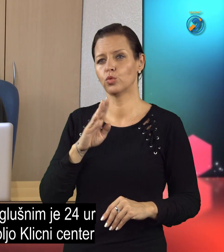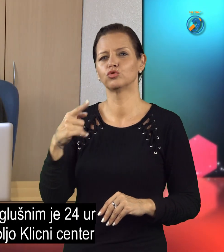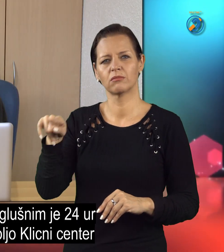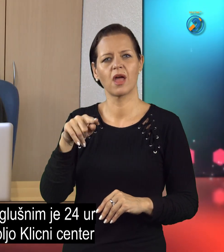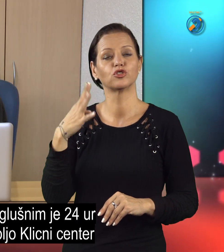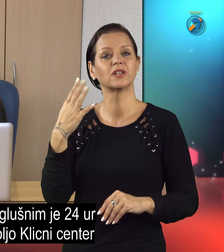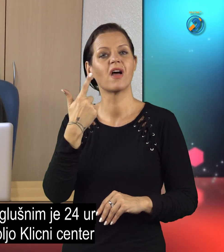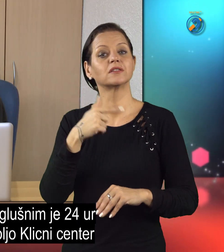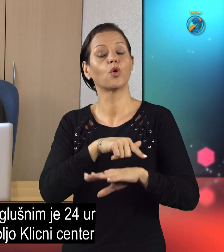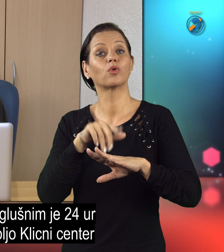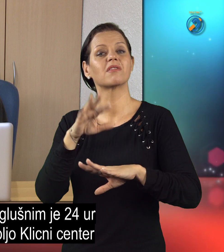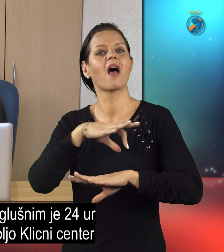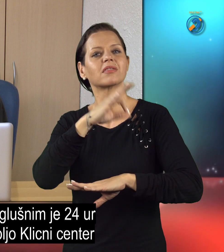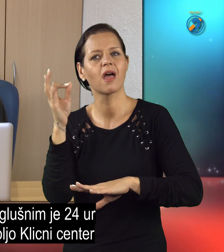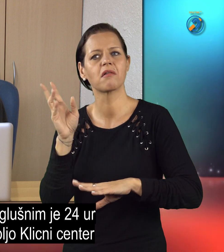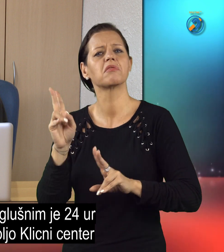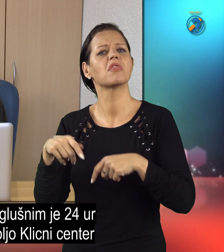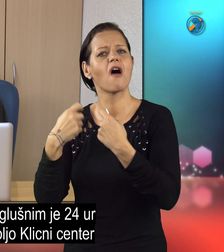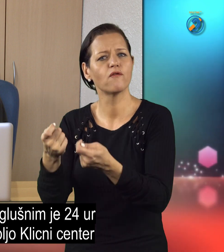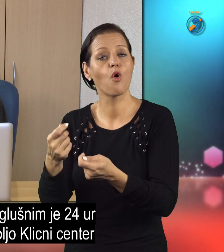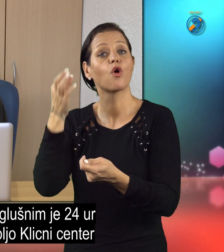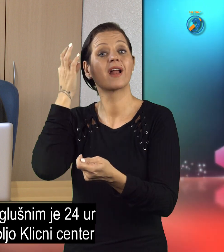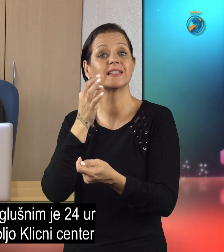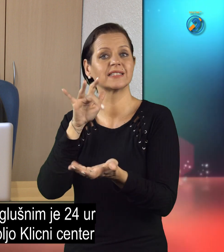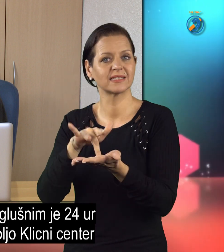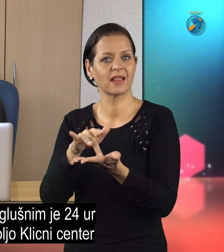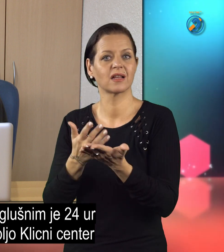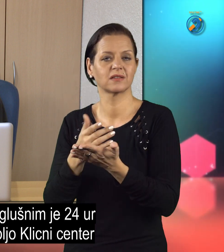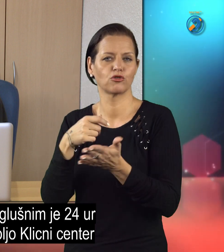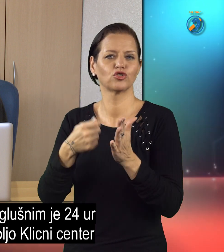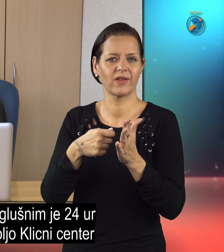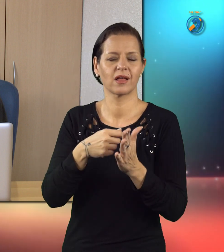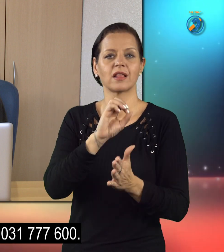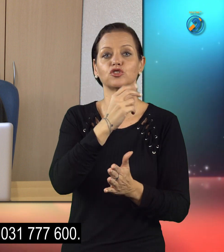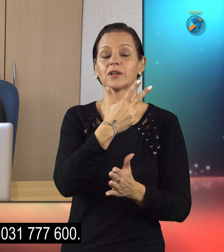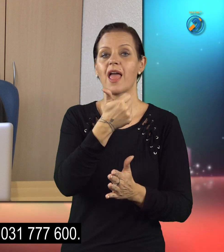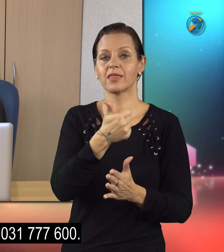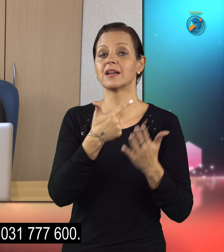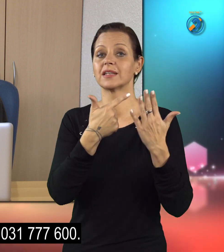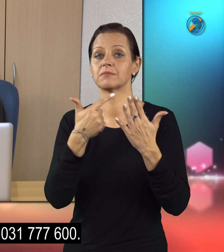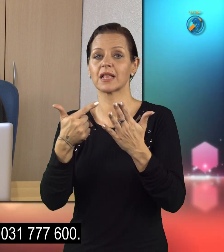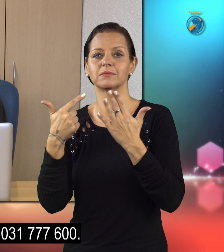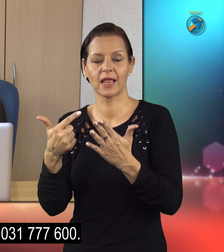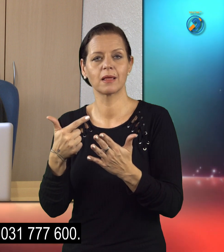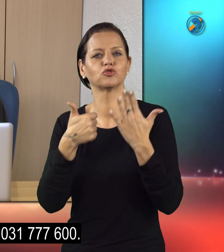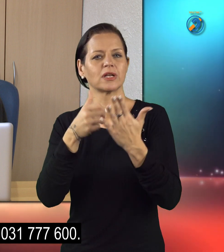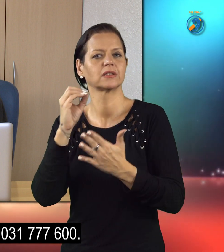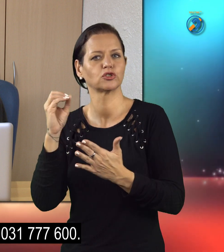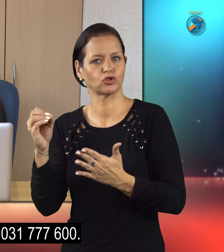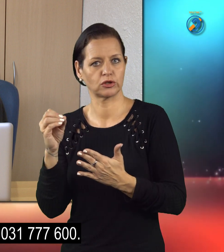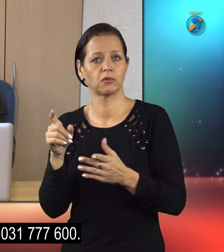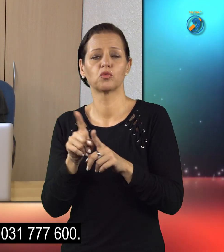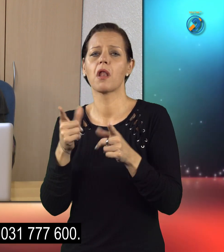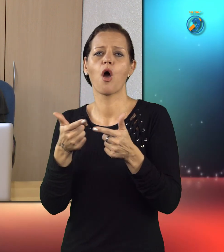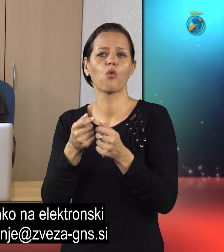Gluhim in naglušnim je 24 ur na dan na voljo klicni center na številki 031 777